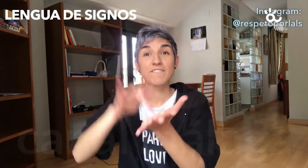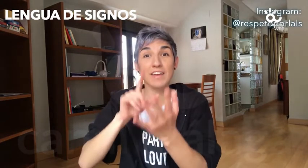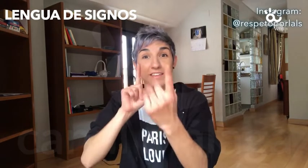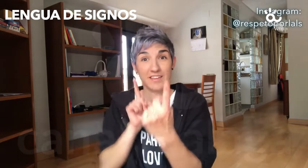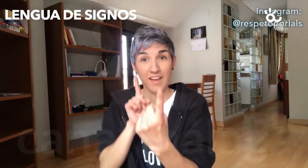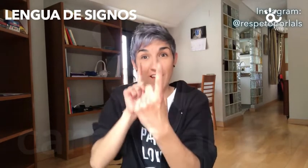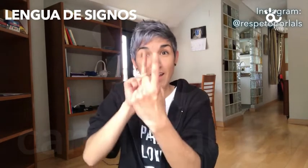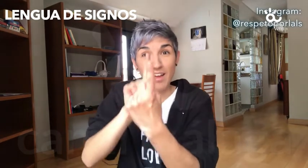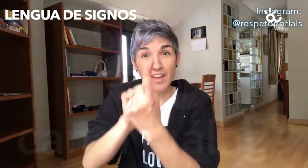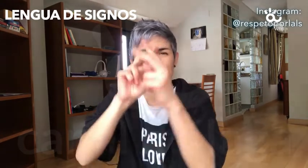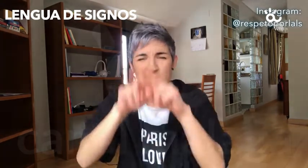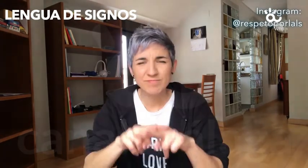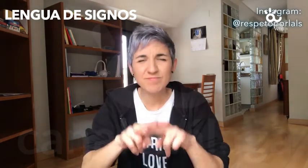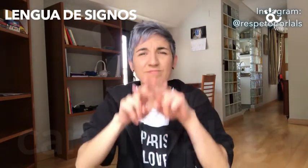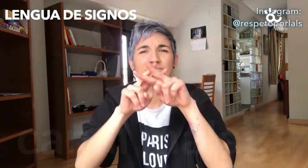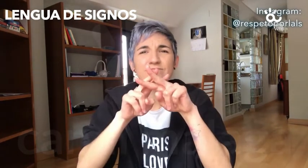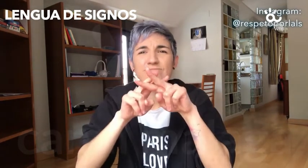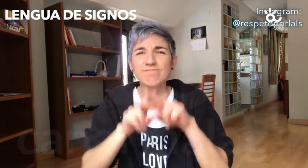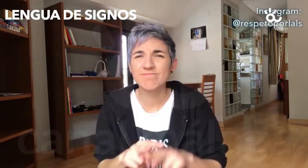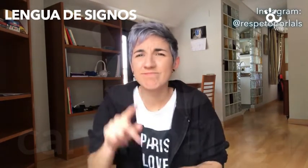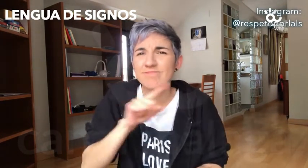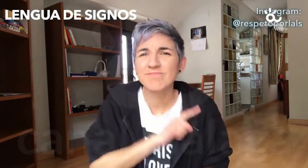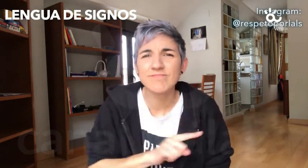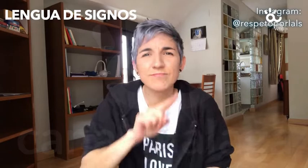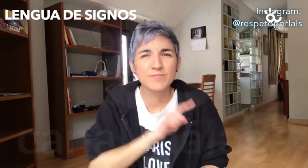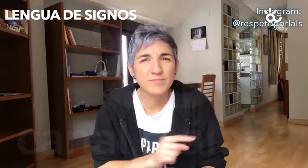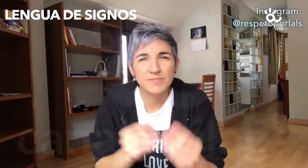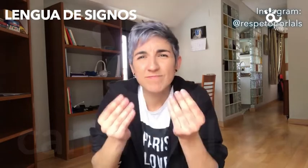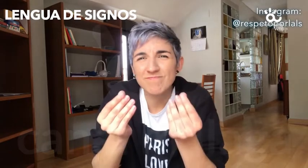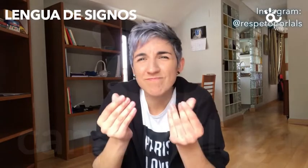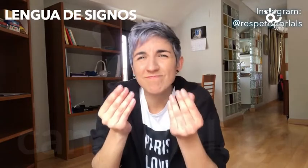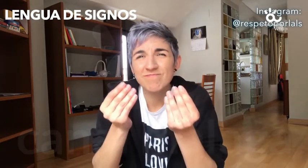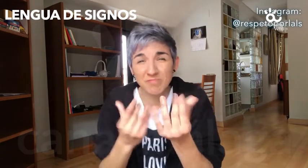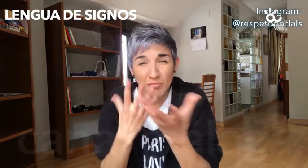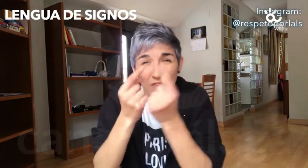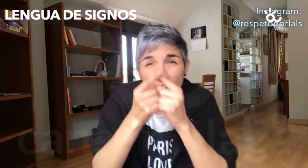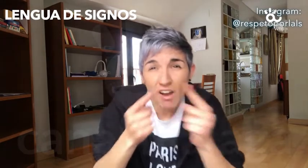Cada vez que te veo bien, sé que no